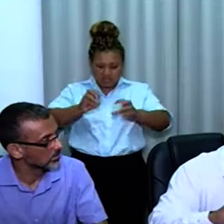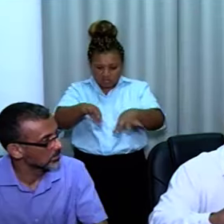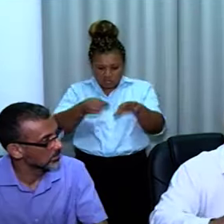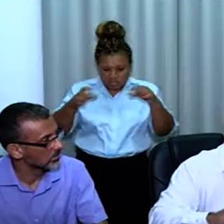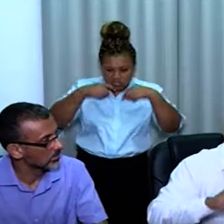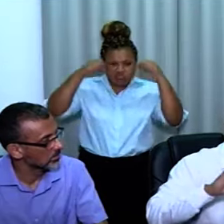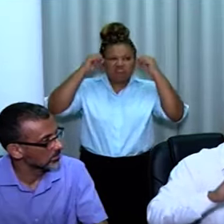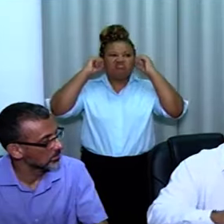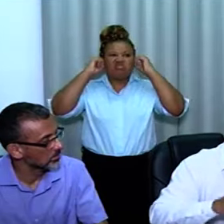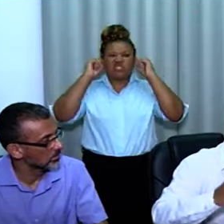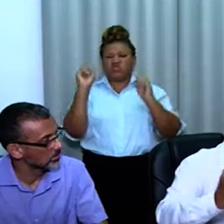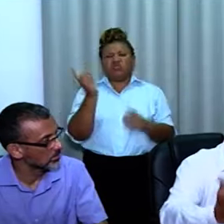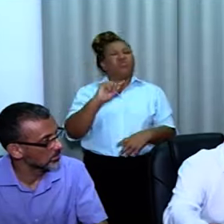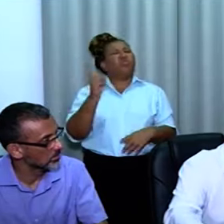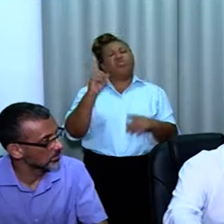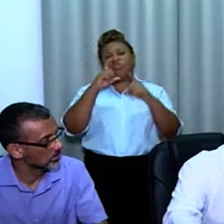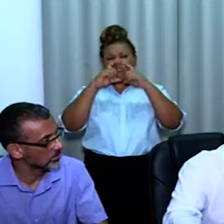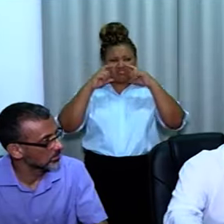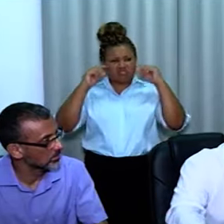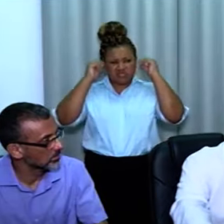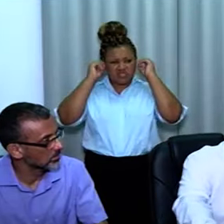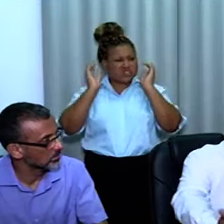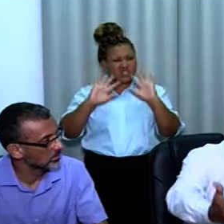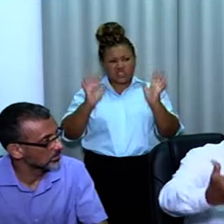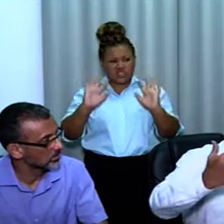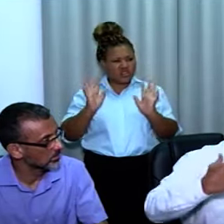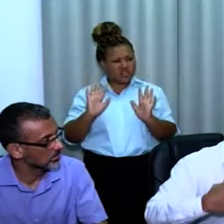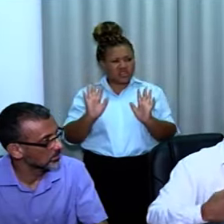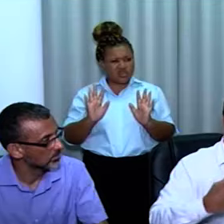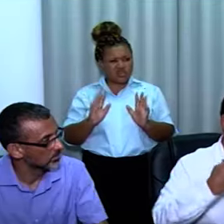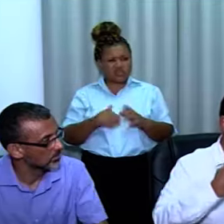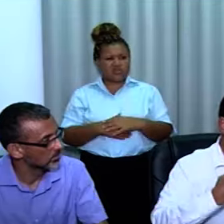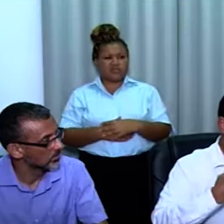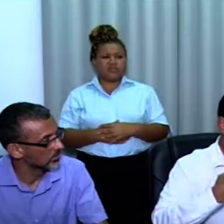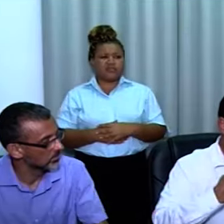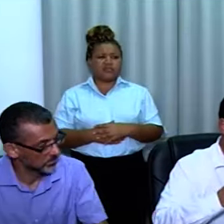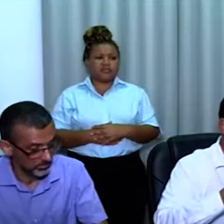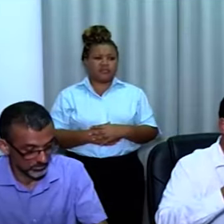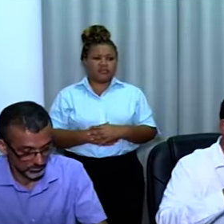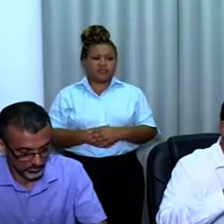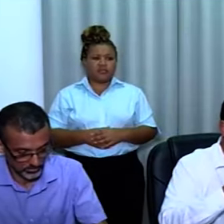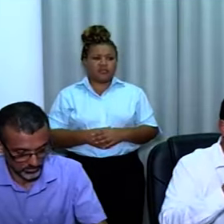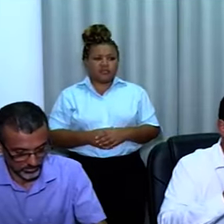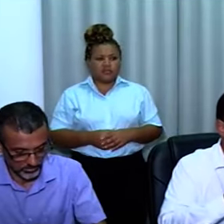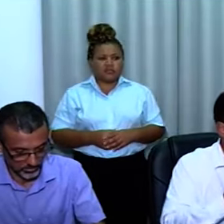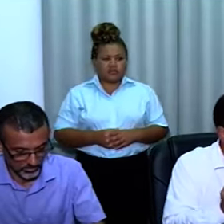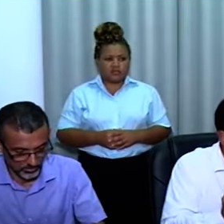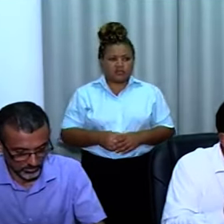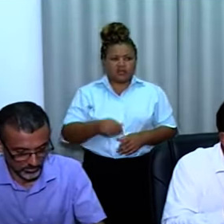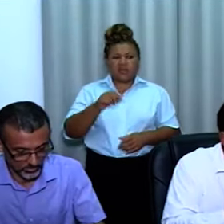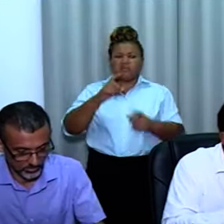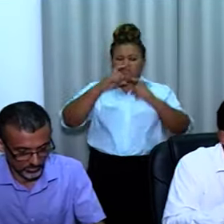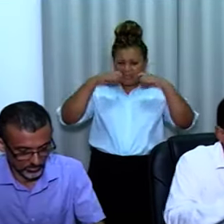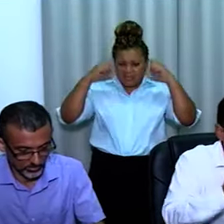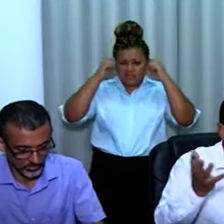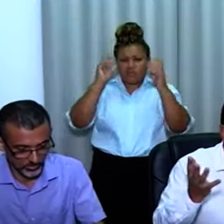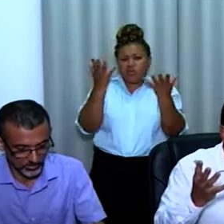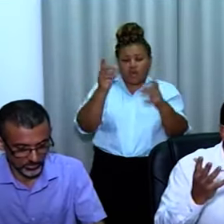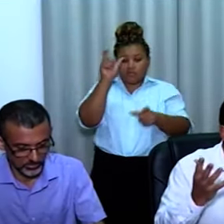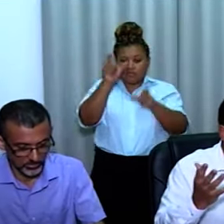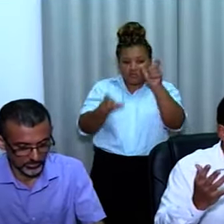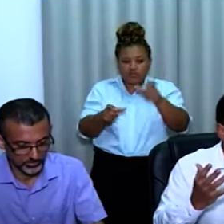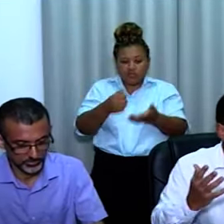situations, les temps où on peut traiter un petit monde qui est malade, mais les temps même où on est un malade respiratoire, où on peut savoir un droplet